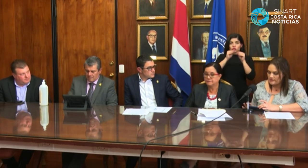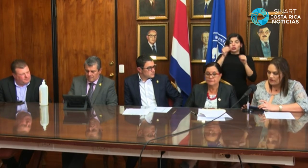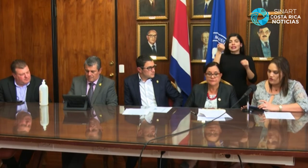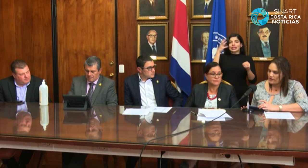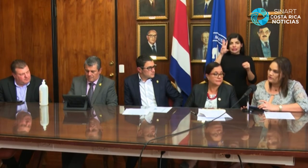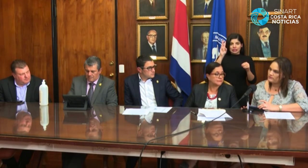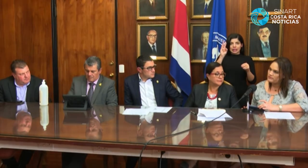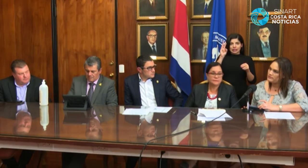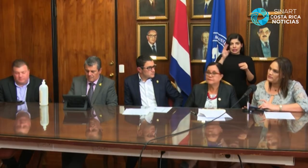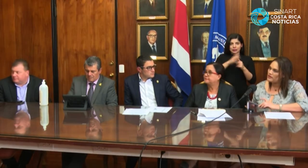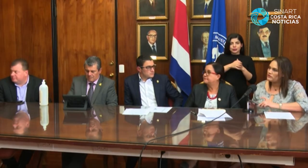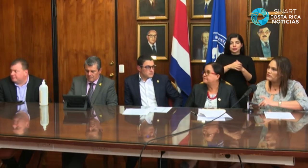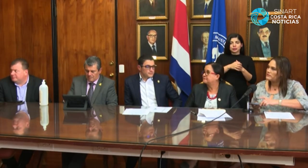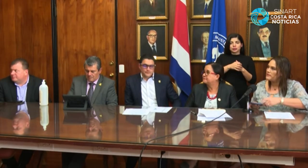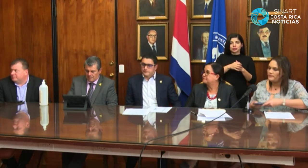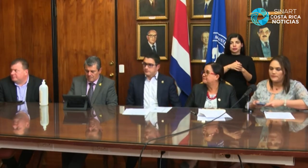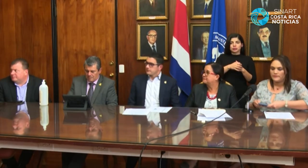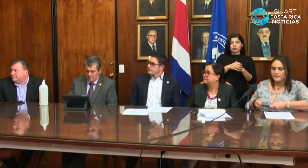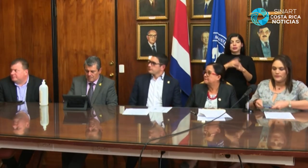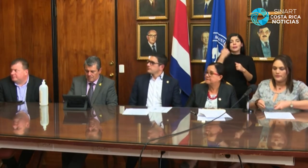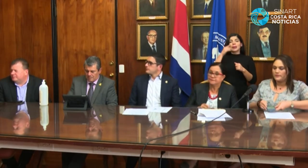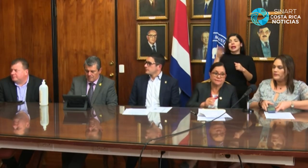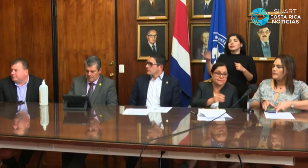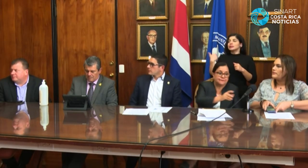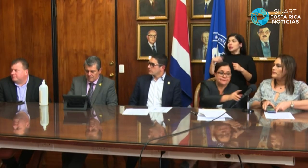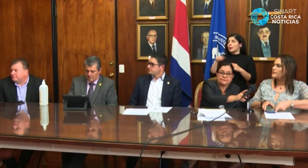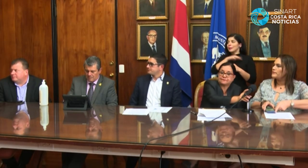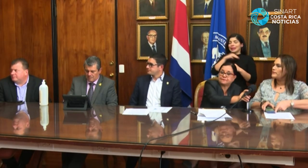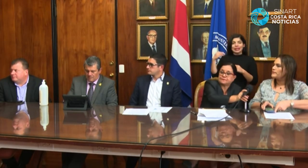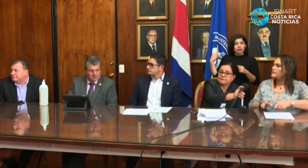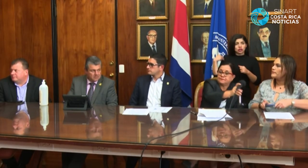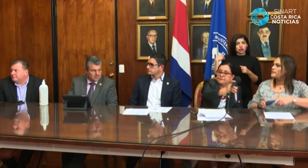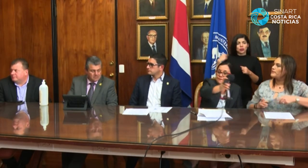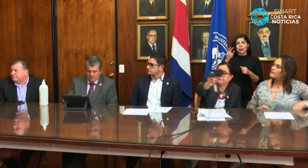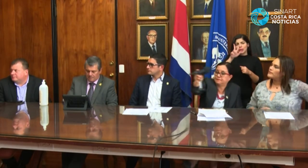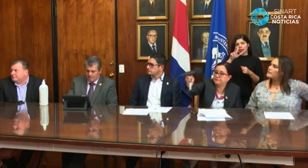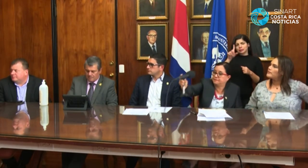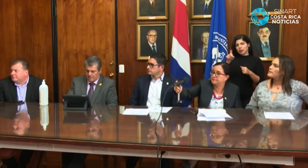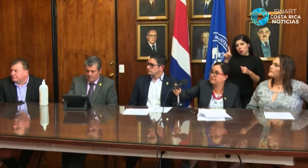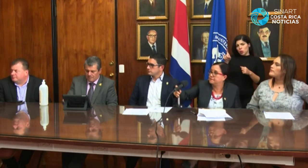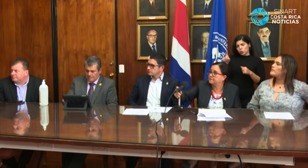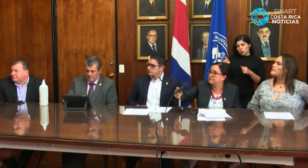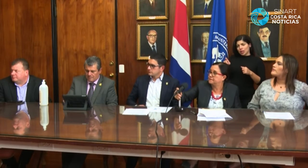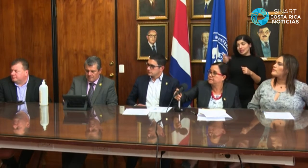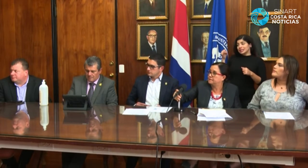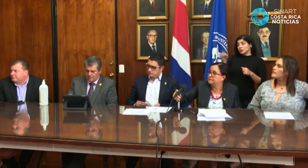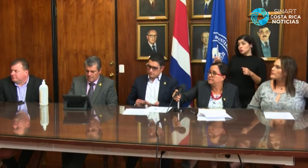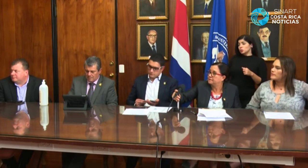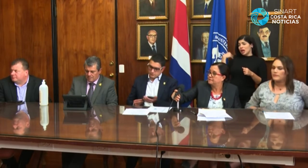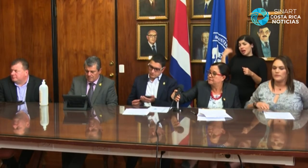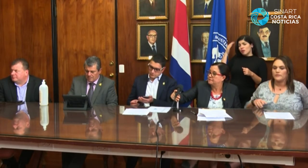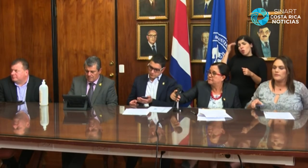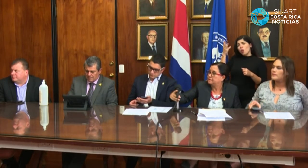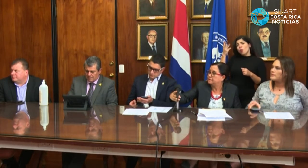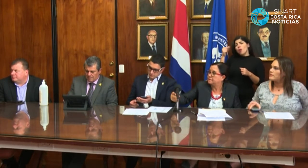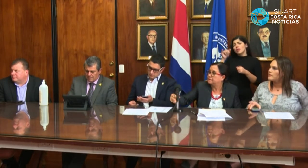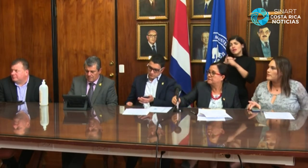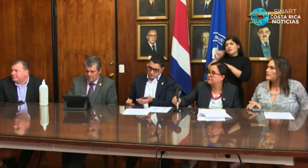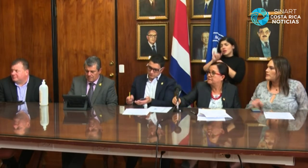Ellos, correcto. Ellos. Y para el señor ministro, 3 consultas básicamente. Si usted tiene idea de cuántos son los